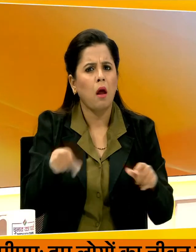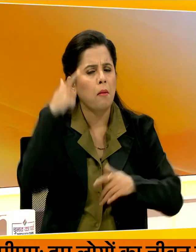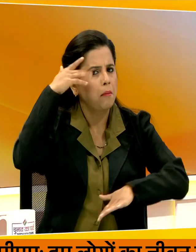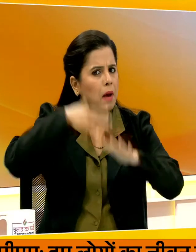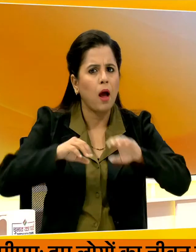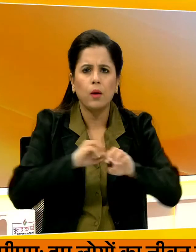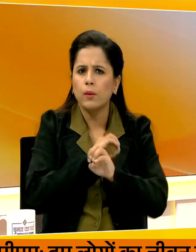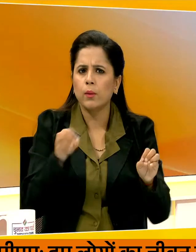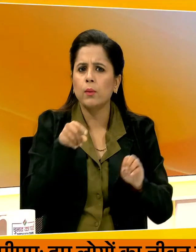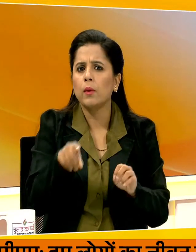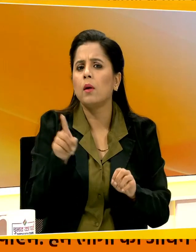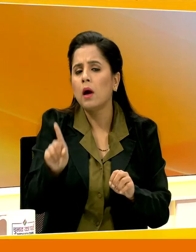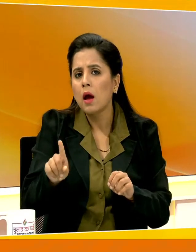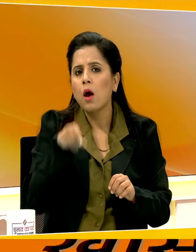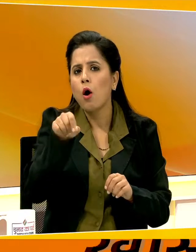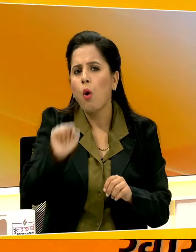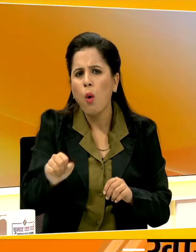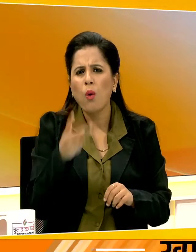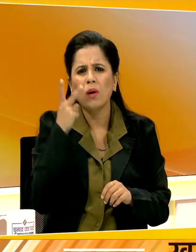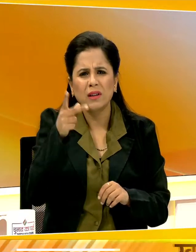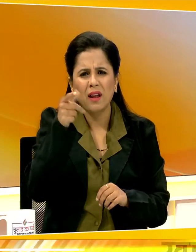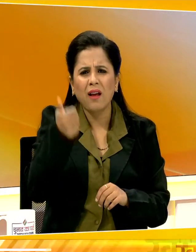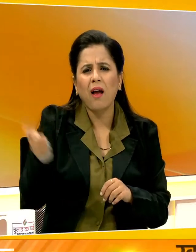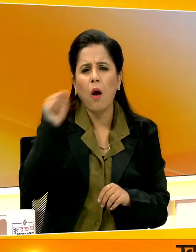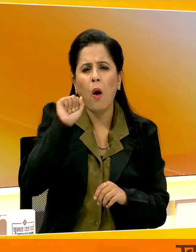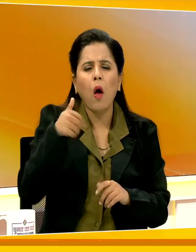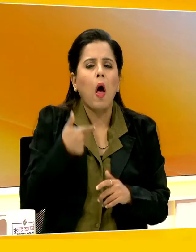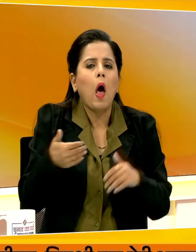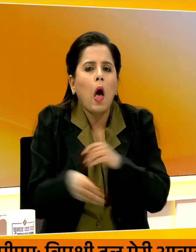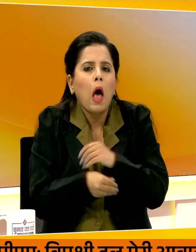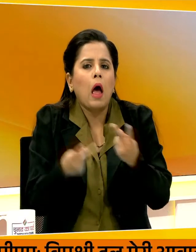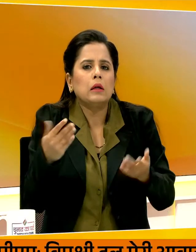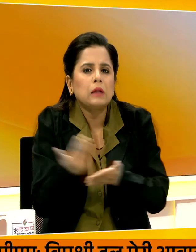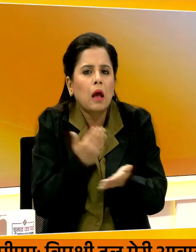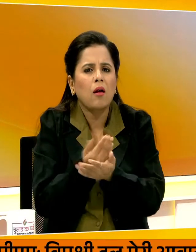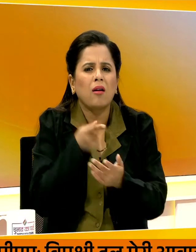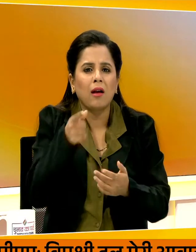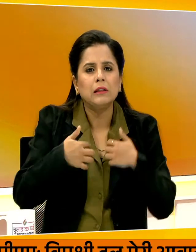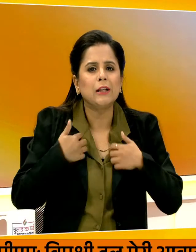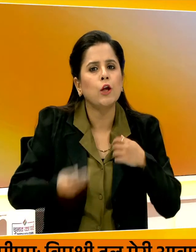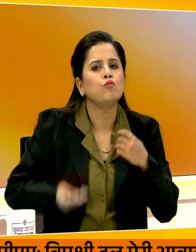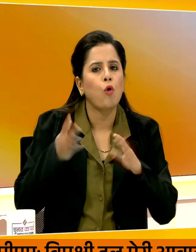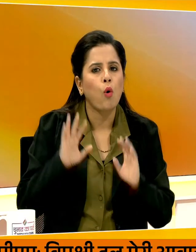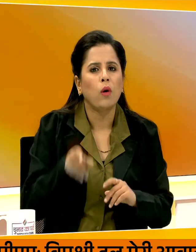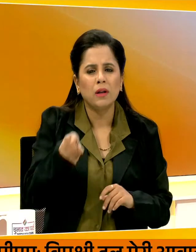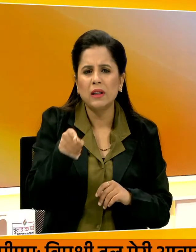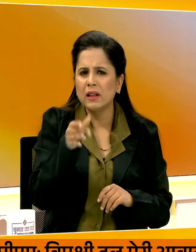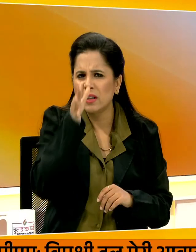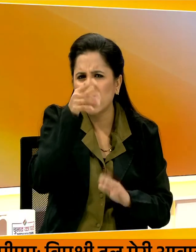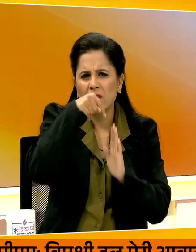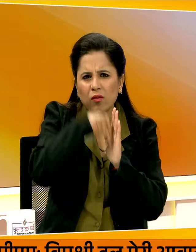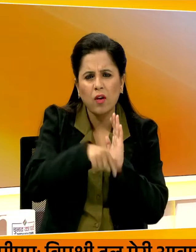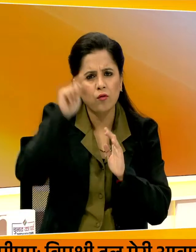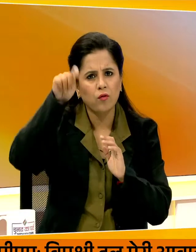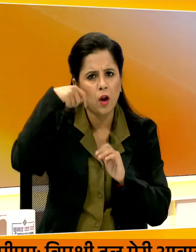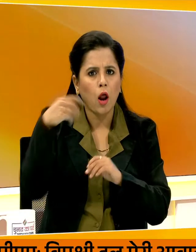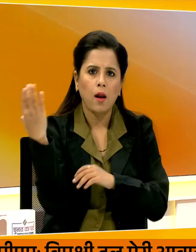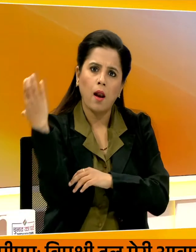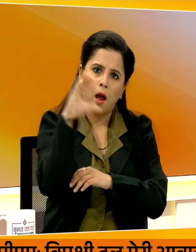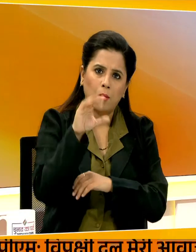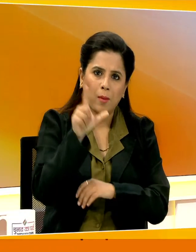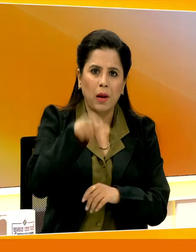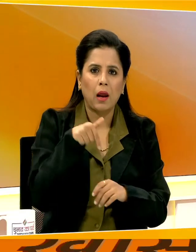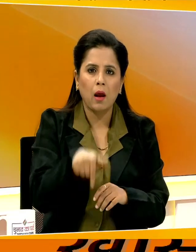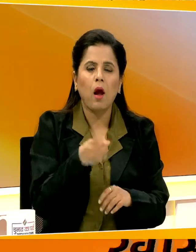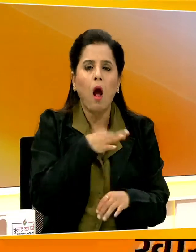है, इसके बजाय वे अपने बेईमान नेताओं का बचाव करने में अधिक रुचि रखते हैं। वे डीप फेक वीडियो अपलोड कर लोगों